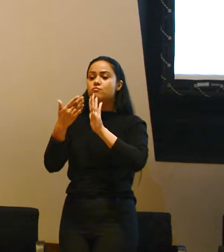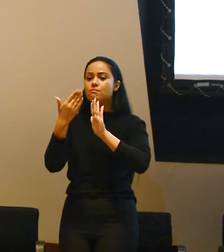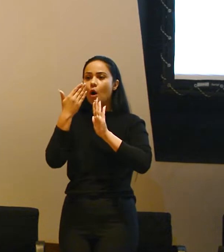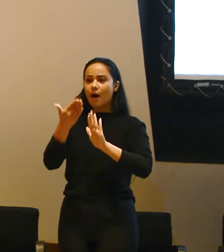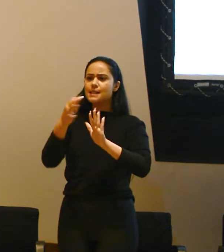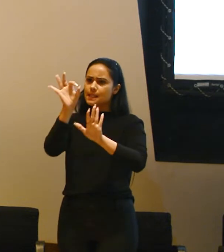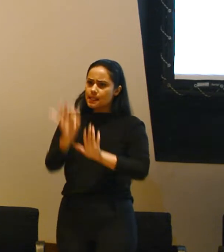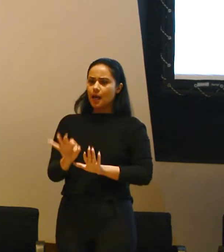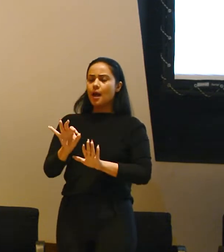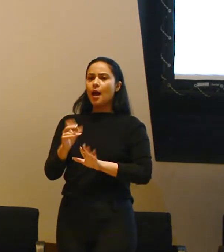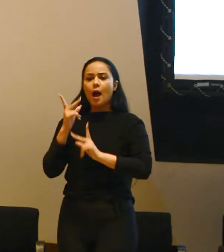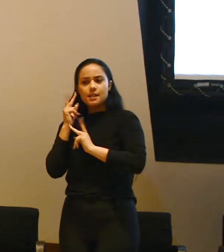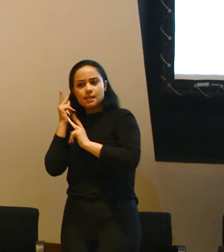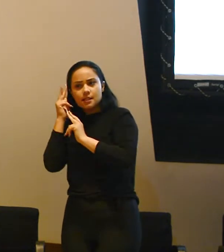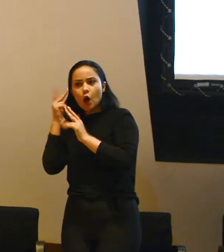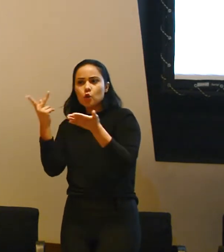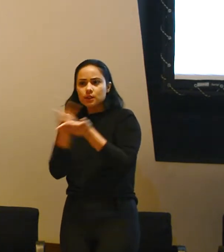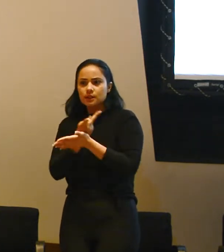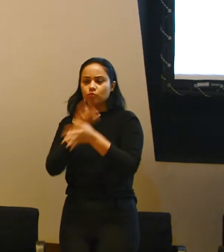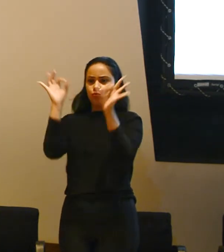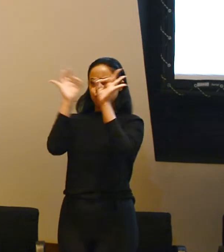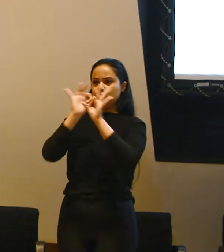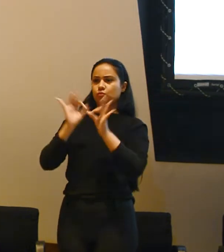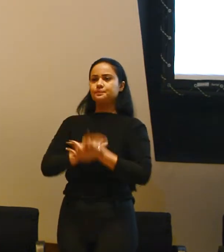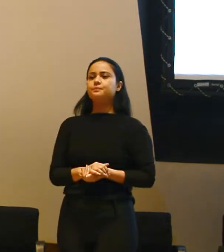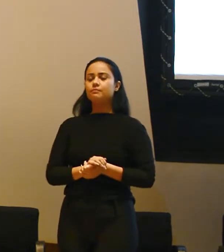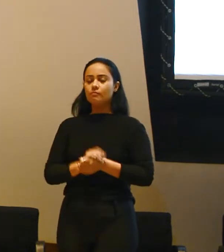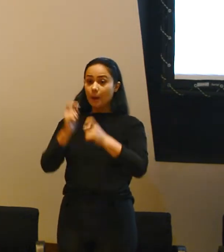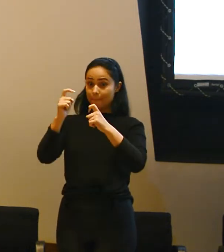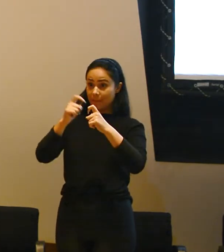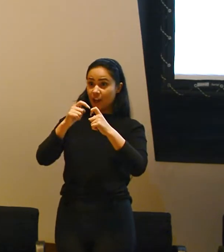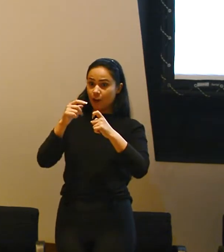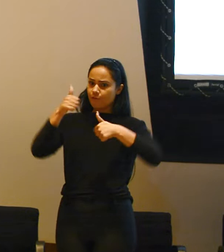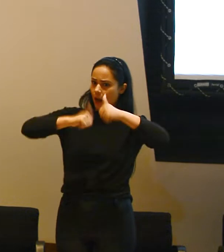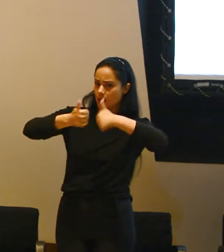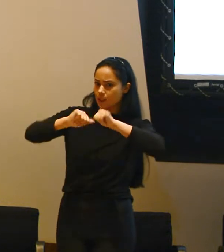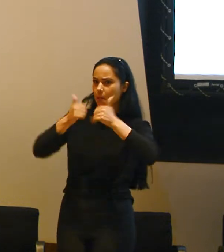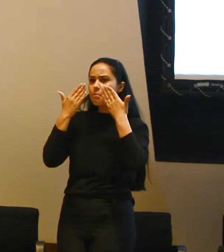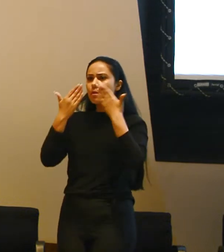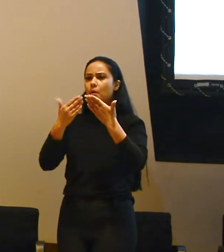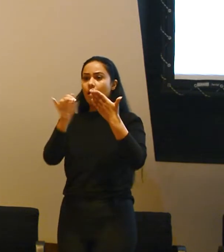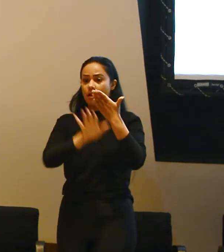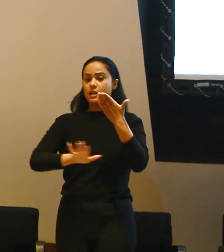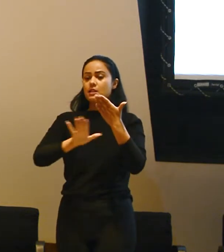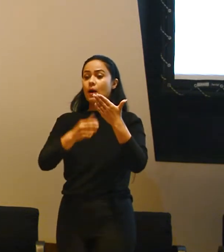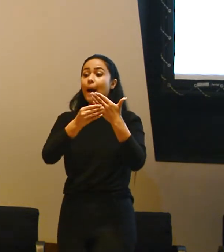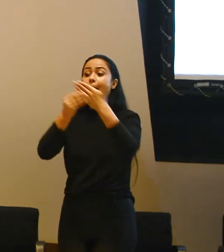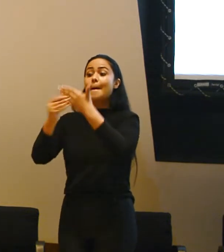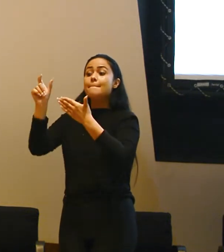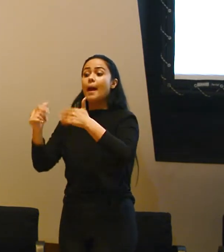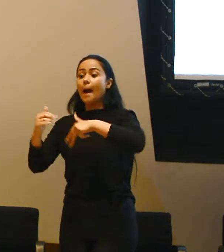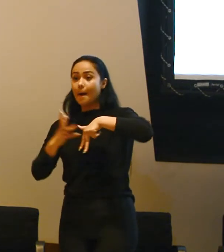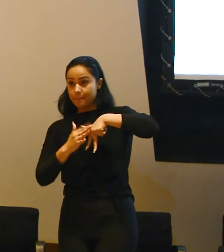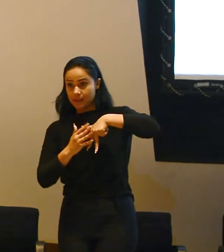correta aí para a cirurgia acontecer com sucesso. Então, o médico vai fazer essa avaliação e indicação, com isso ele vai encaminhar o paciente